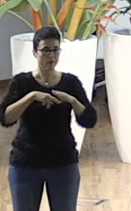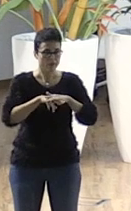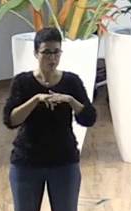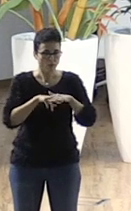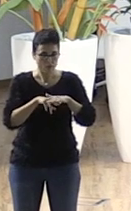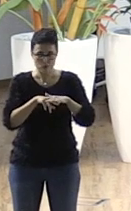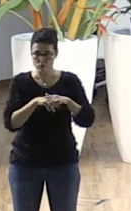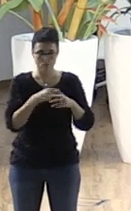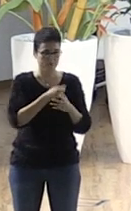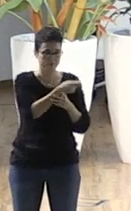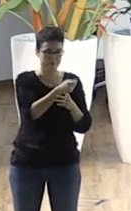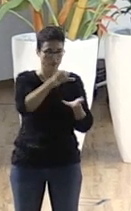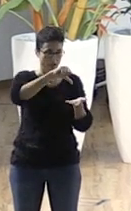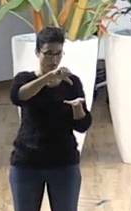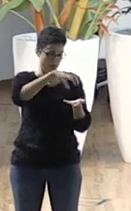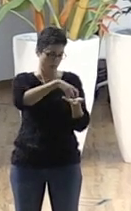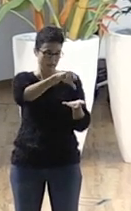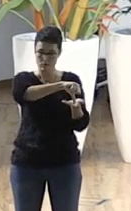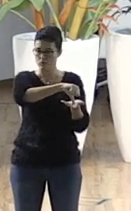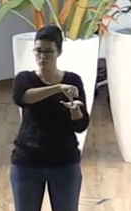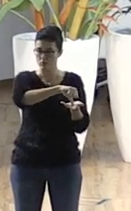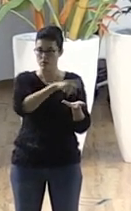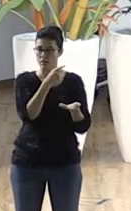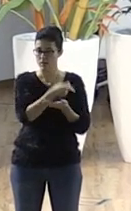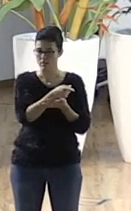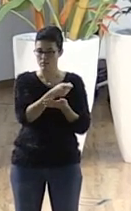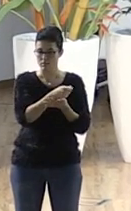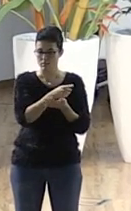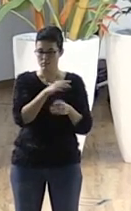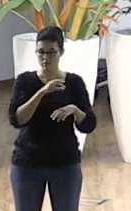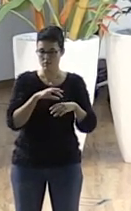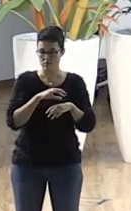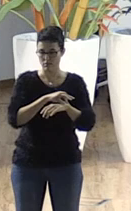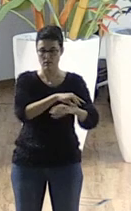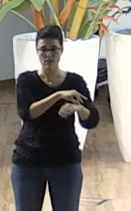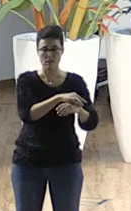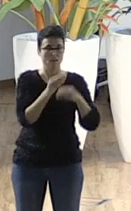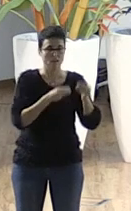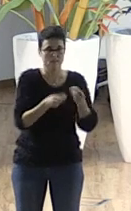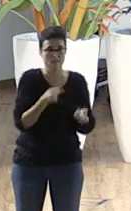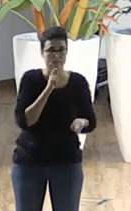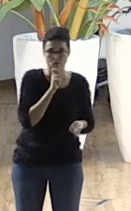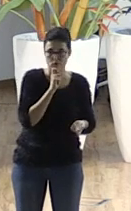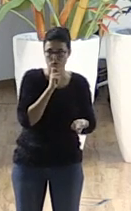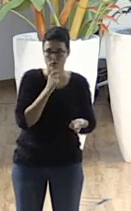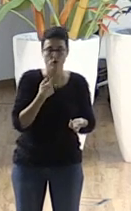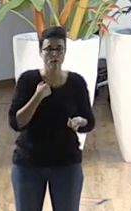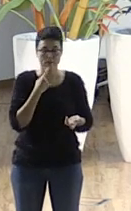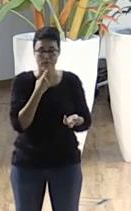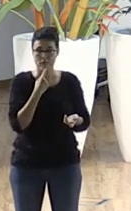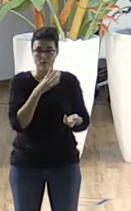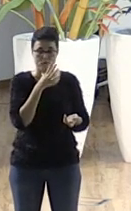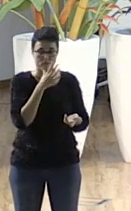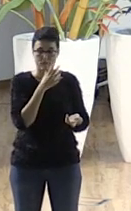sociocultural, a guiarnos, a guiar a la gente cómo tiene que hacer las cosas o qué alternativas se pueden hacer. Y eso lo digo porque, tal y como las